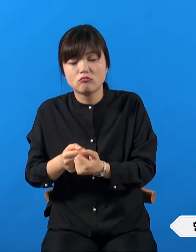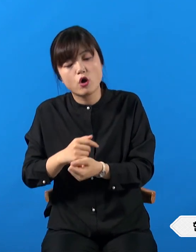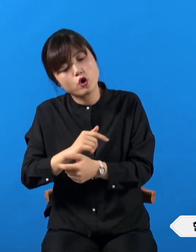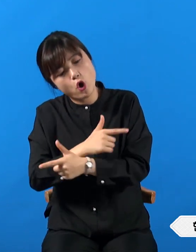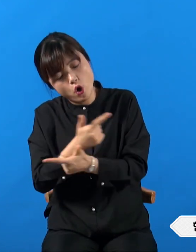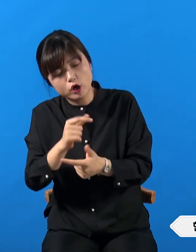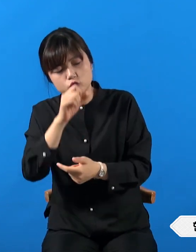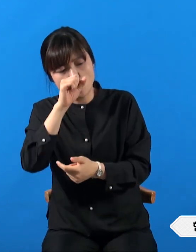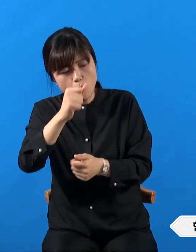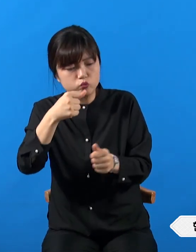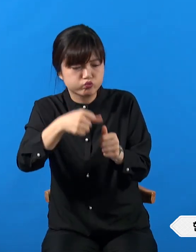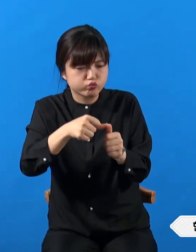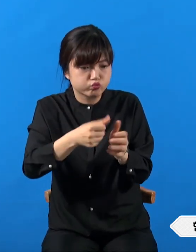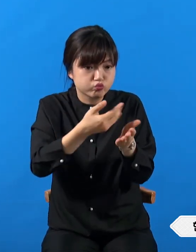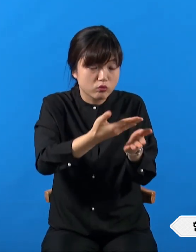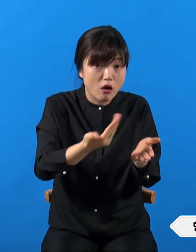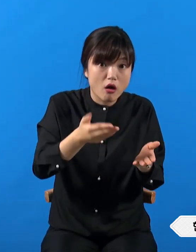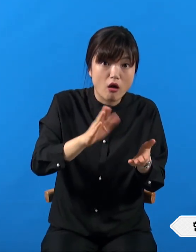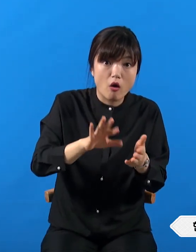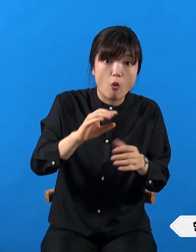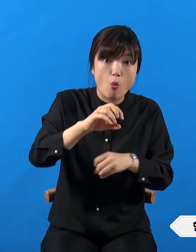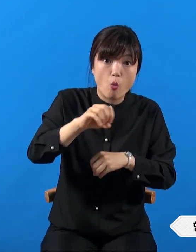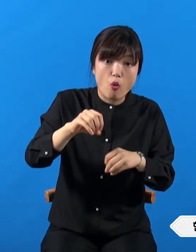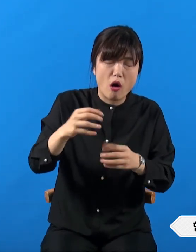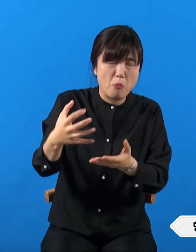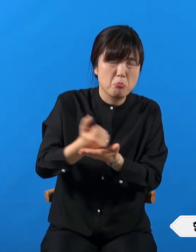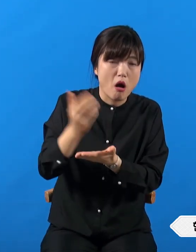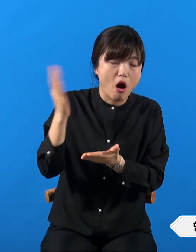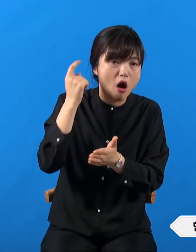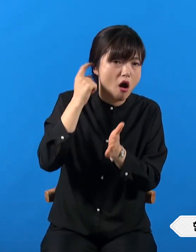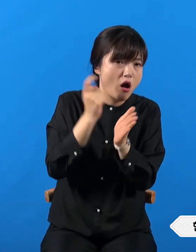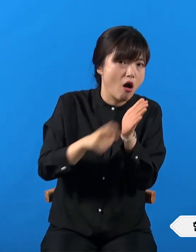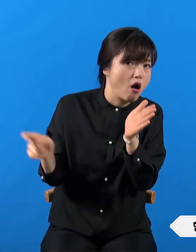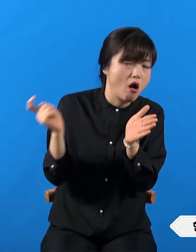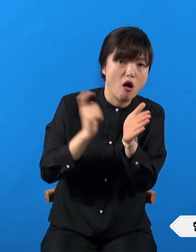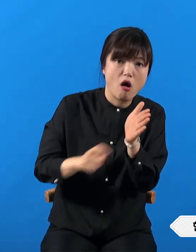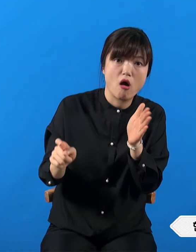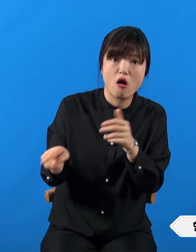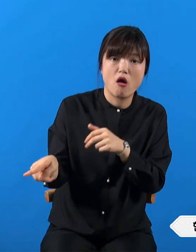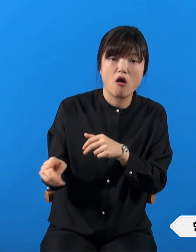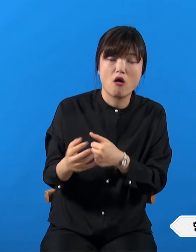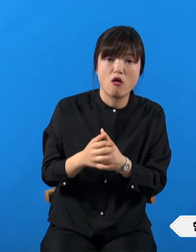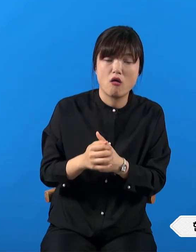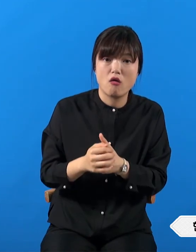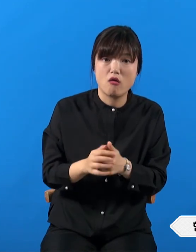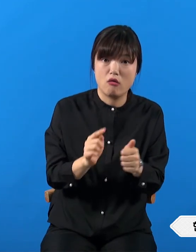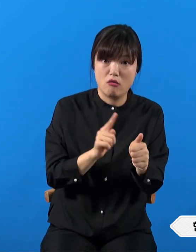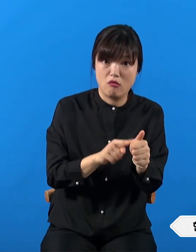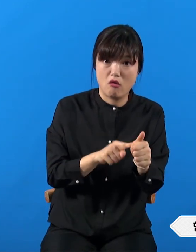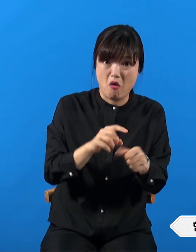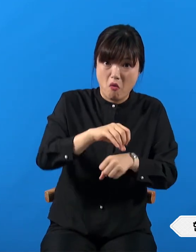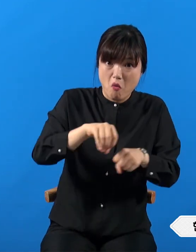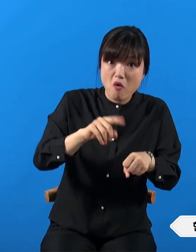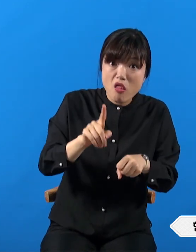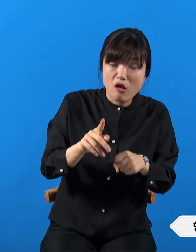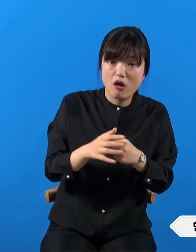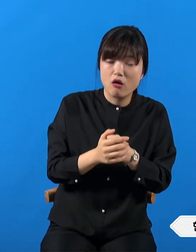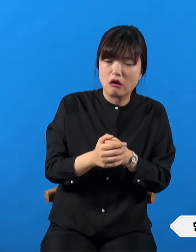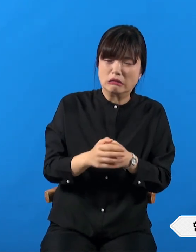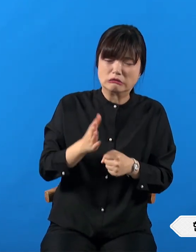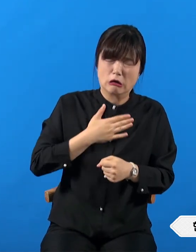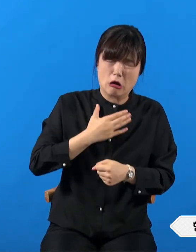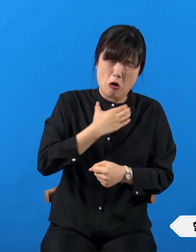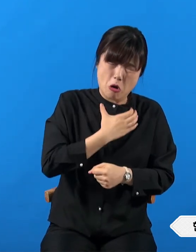가지 조언을 해주었지만은 그 남자는 전혀 그걸 받아들이려고 하지를 않았습니다.